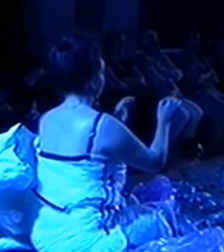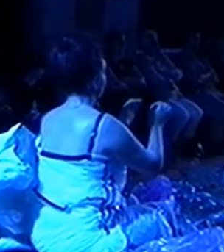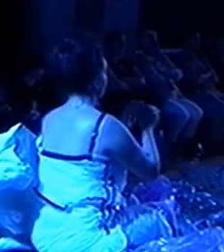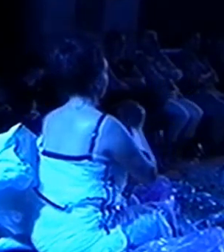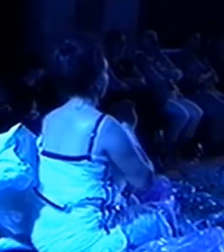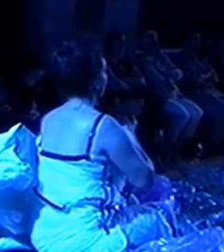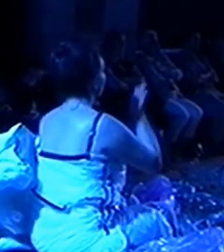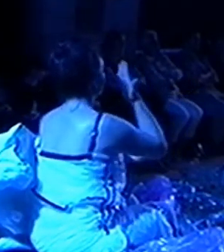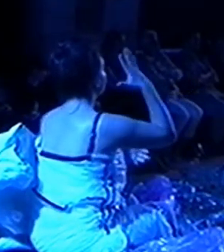météorologiques.